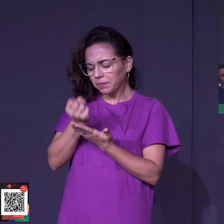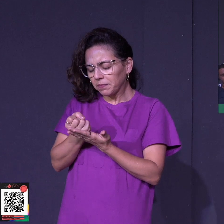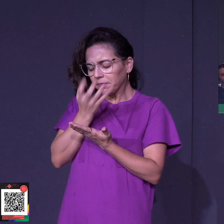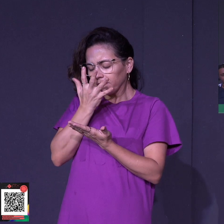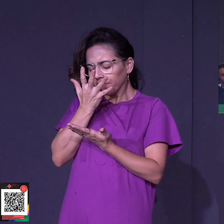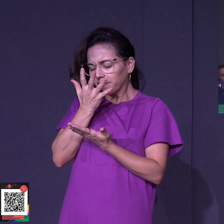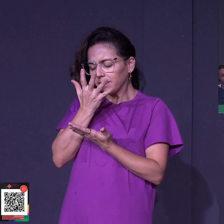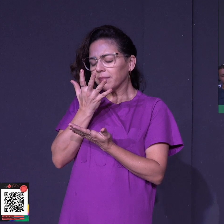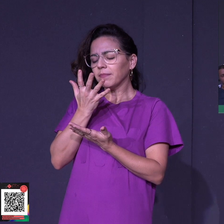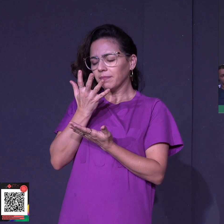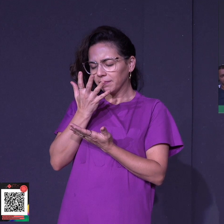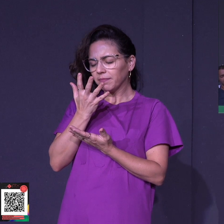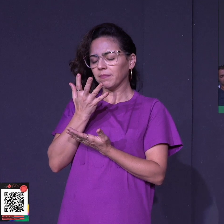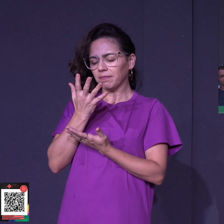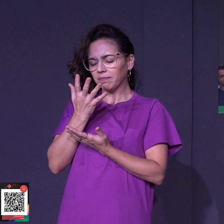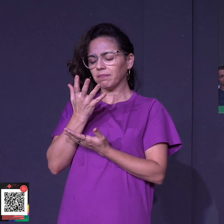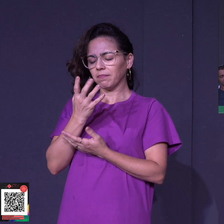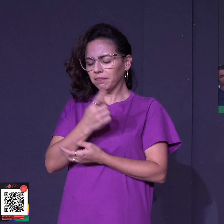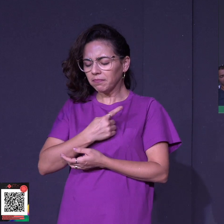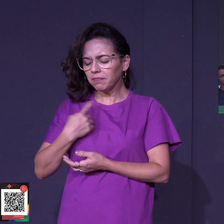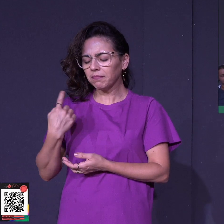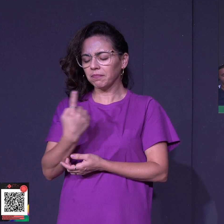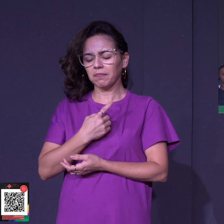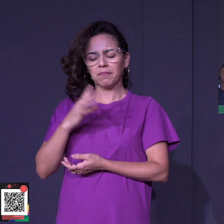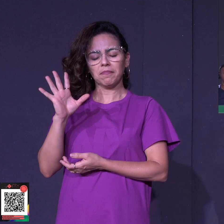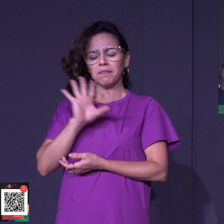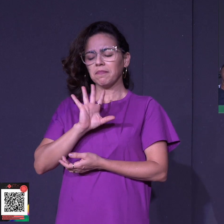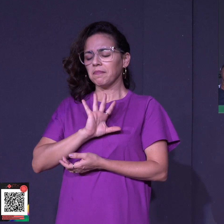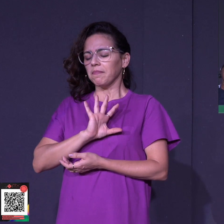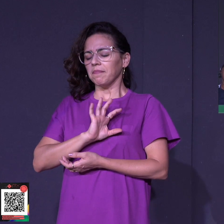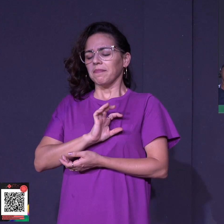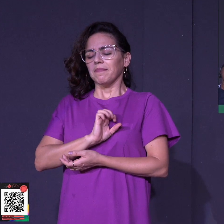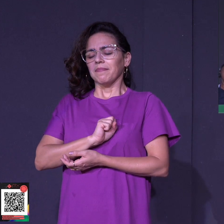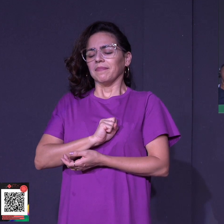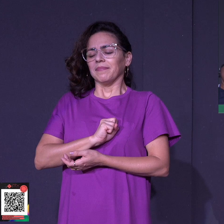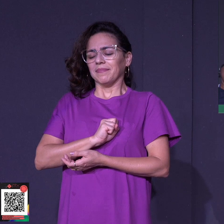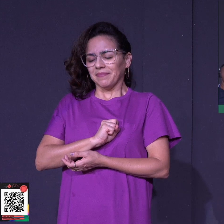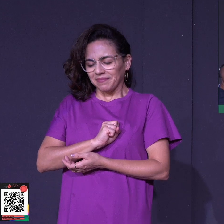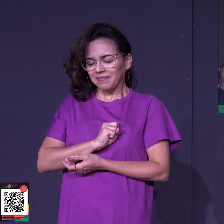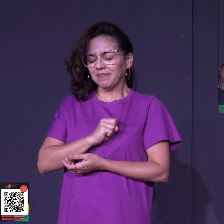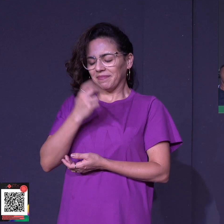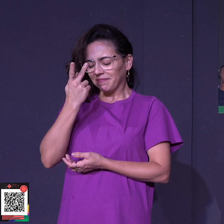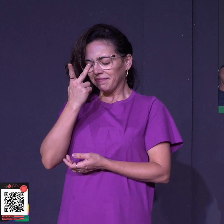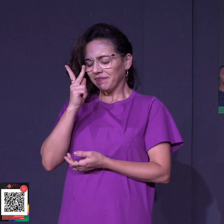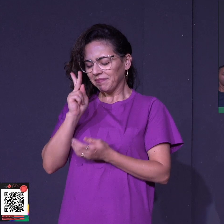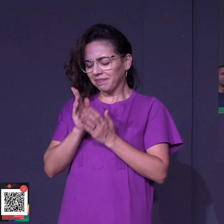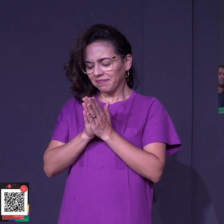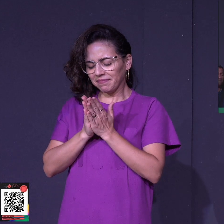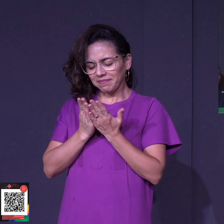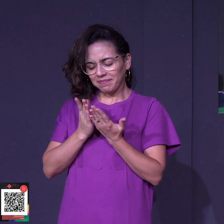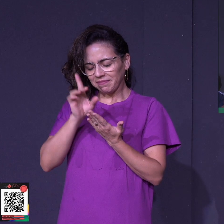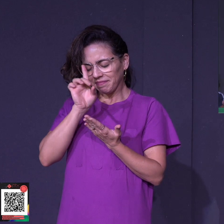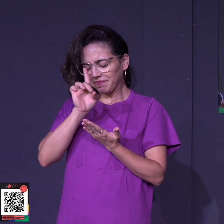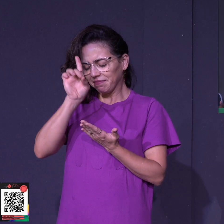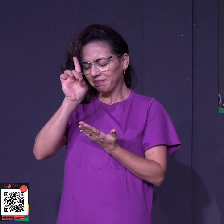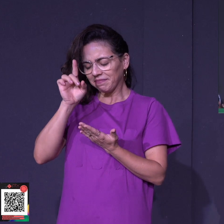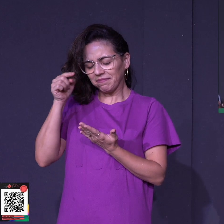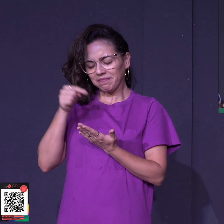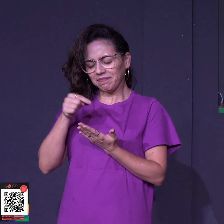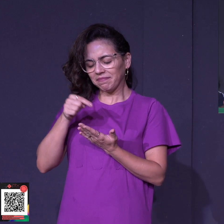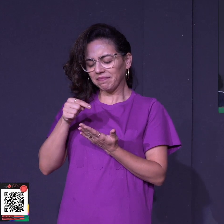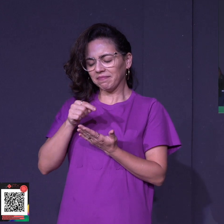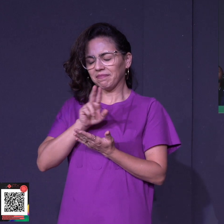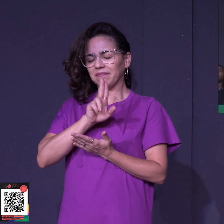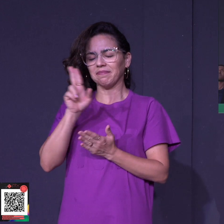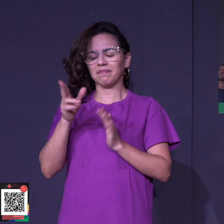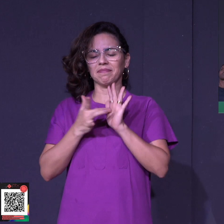tanto amamos. Nós amamos a tua palavra. Em nome de Jesus. Você diz